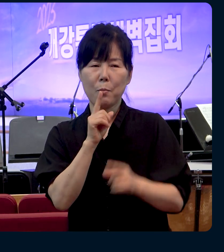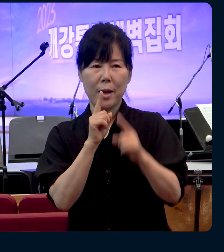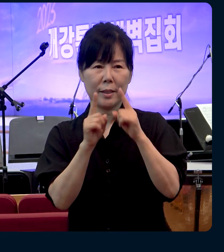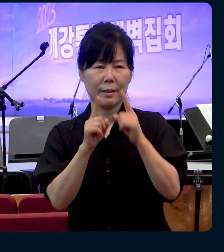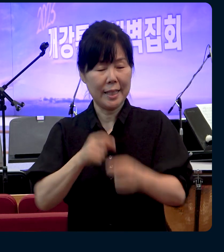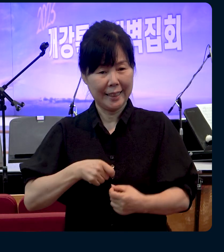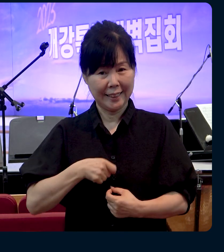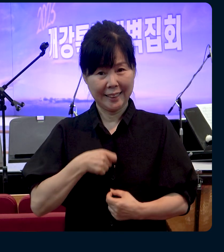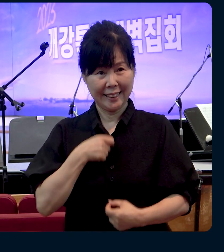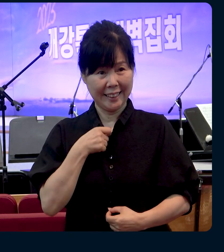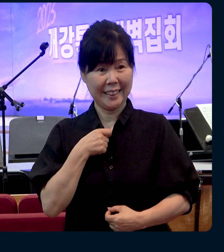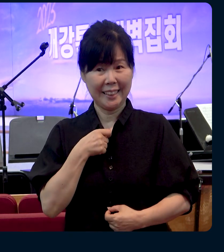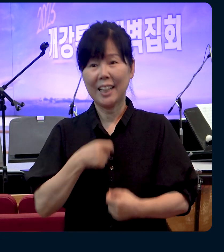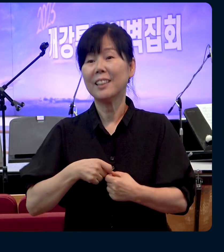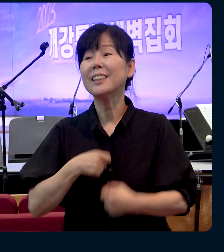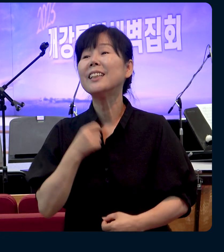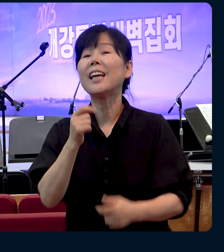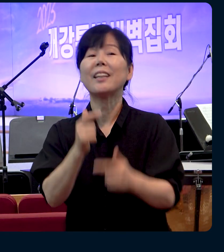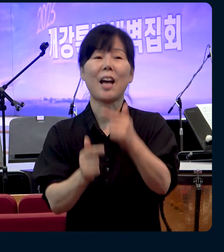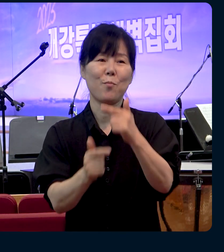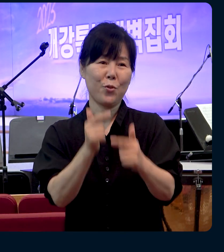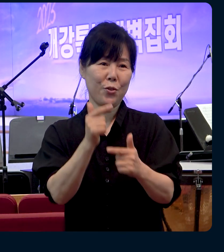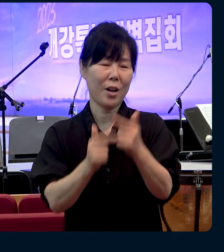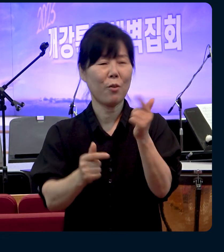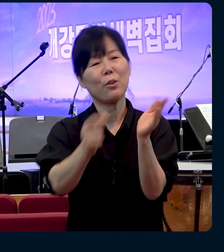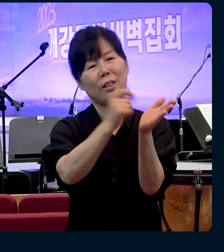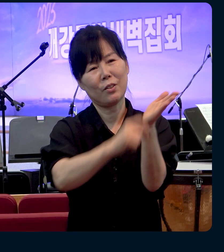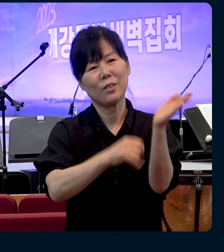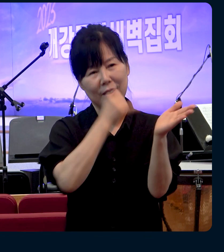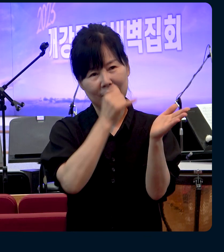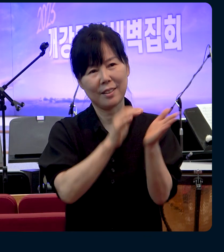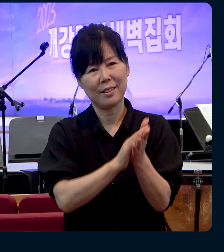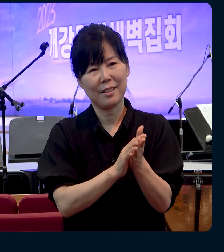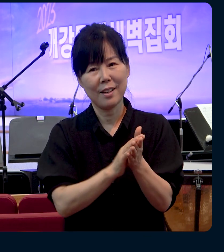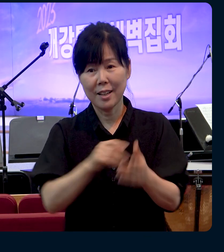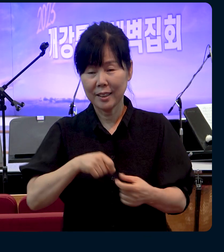나오는 그 예언의 말씀, 바로 의의 나무예요.